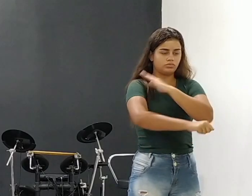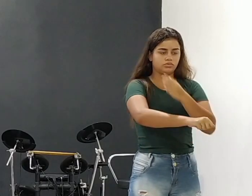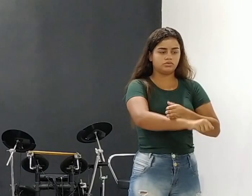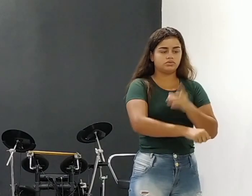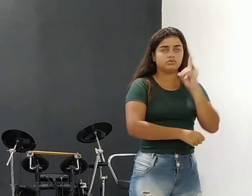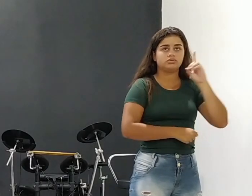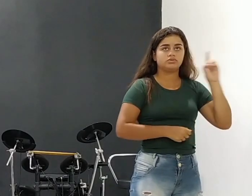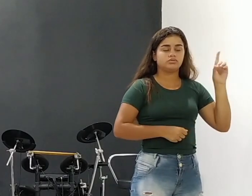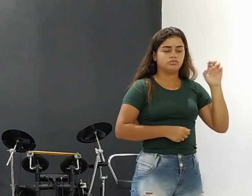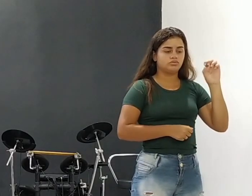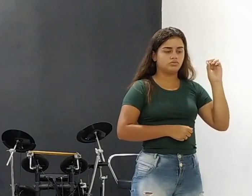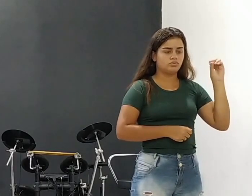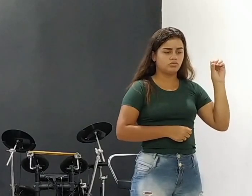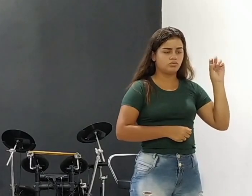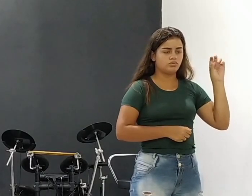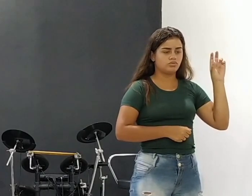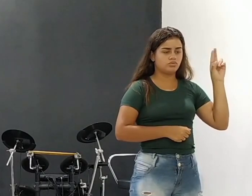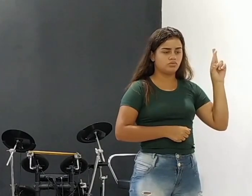monte Horebe.